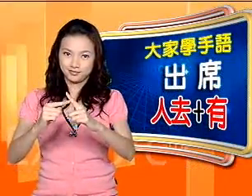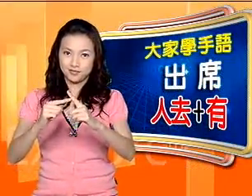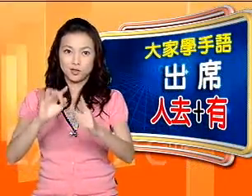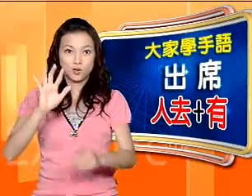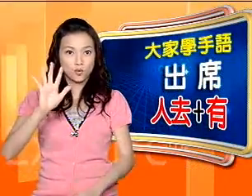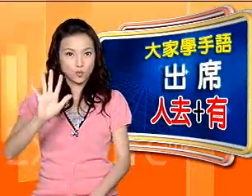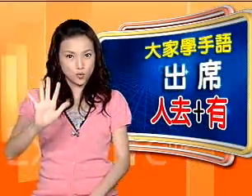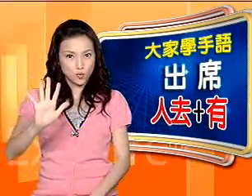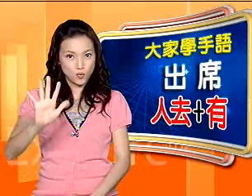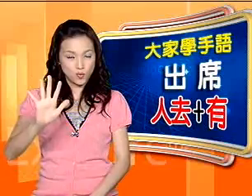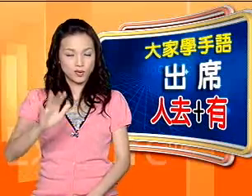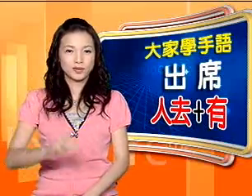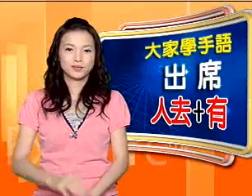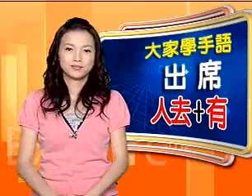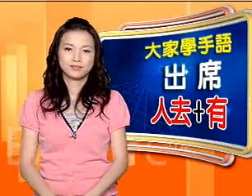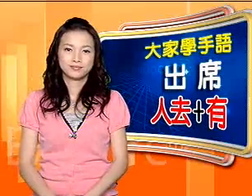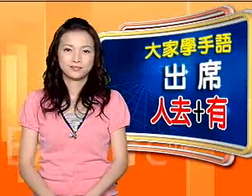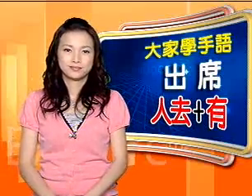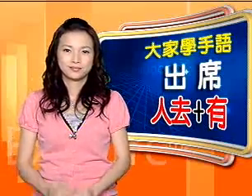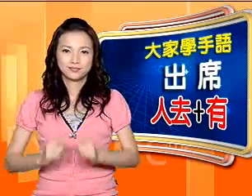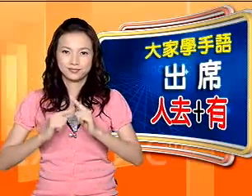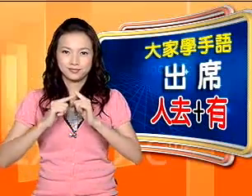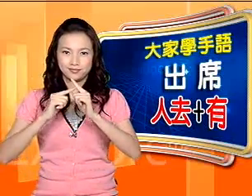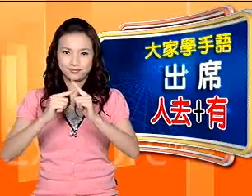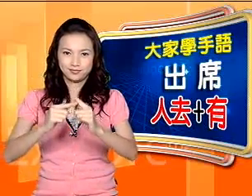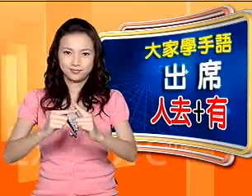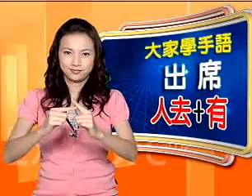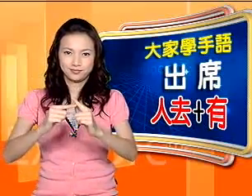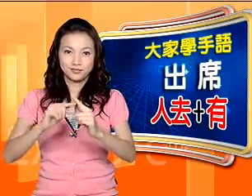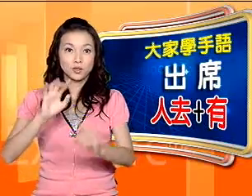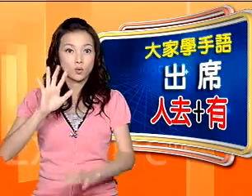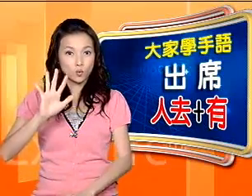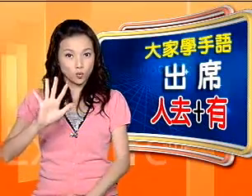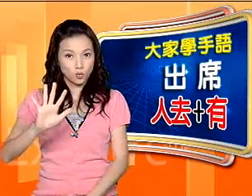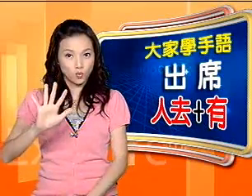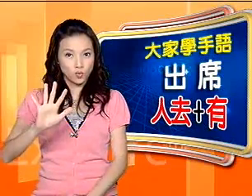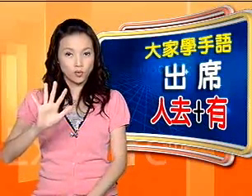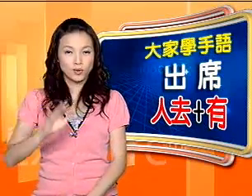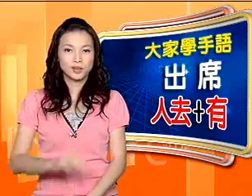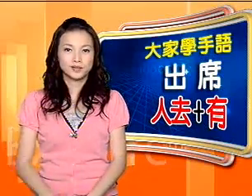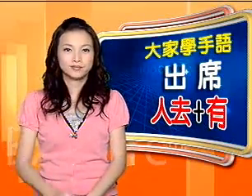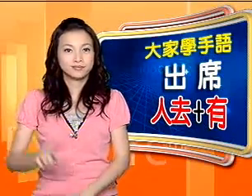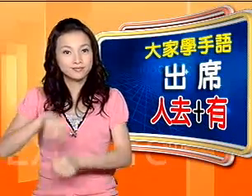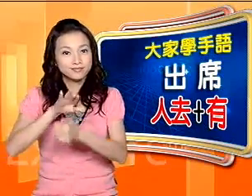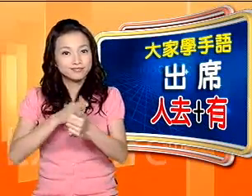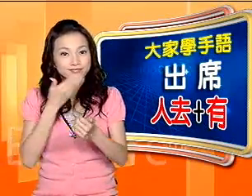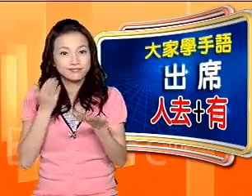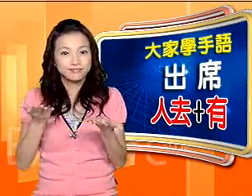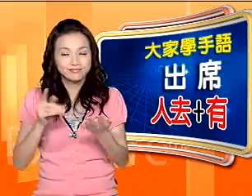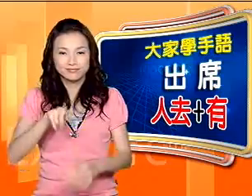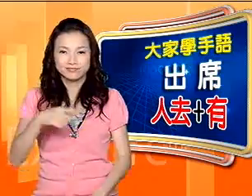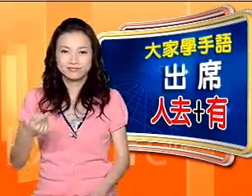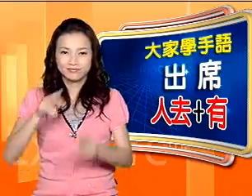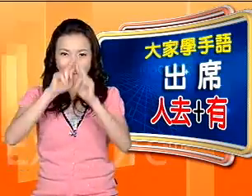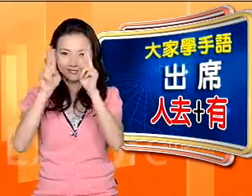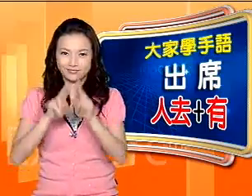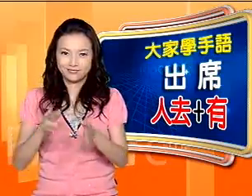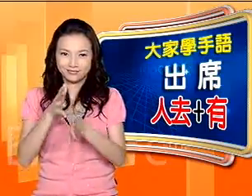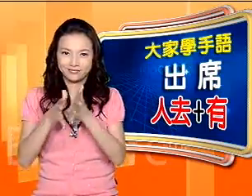人过去加上有的手语，就是出席，人去加上有，这样您学会了吗？接着又到